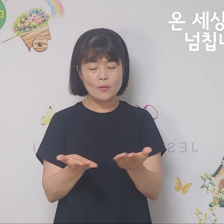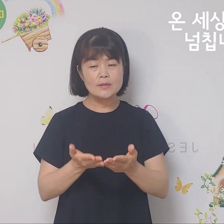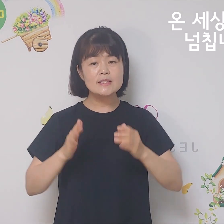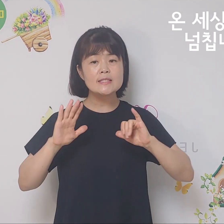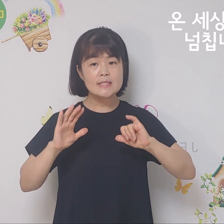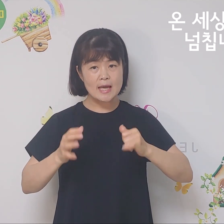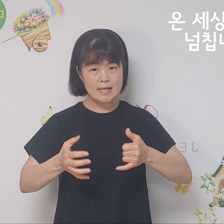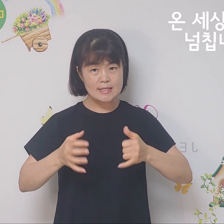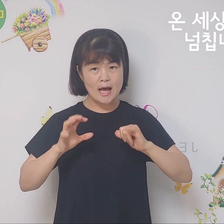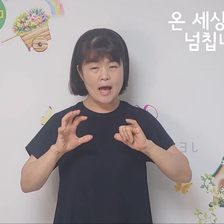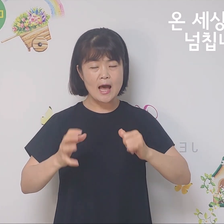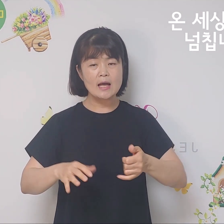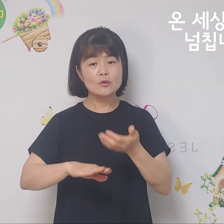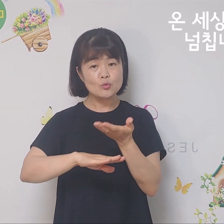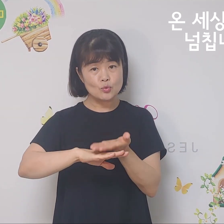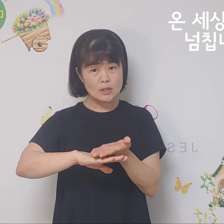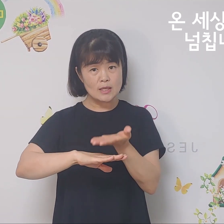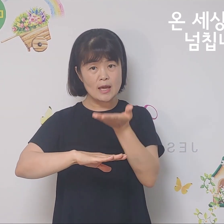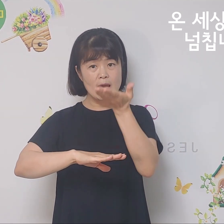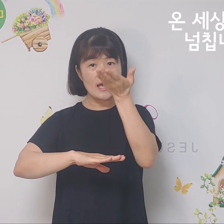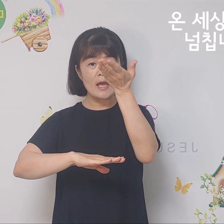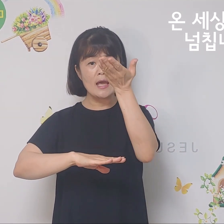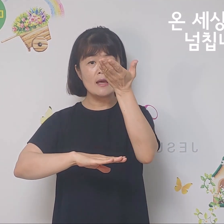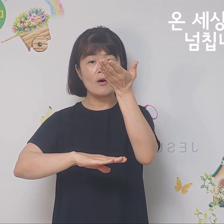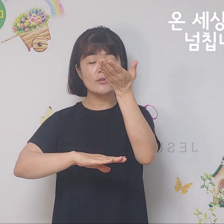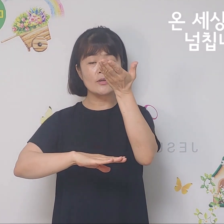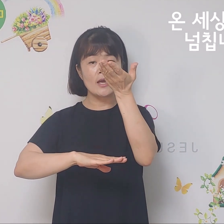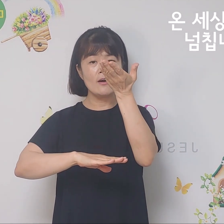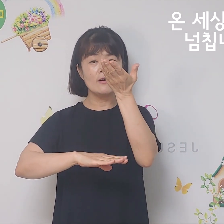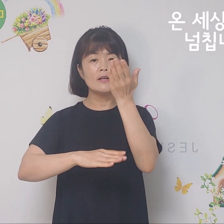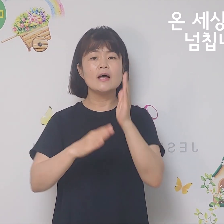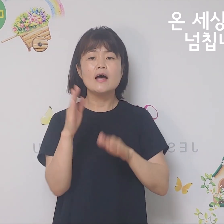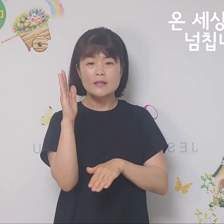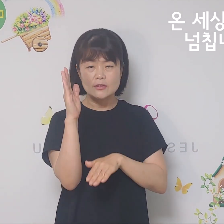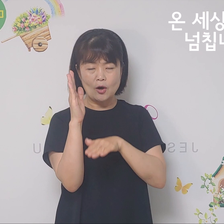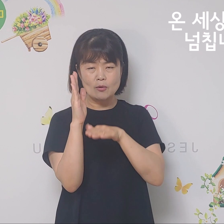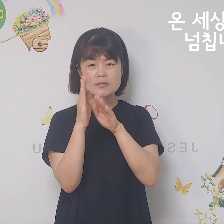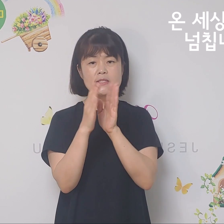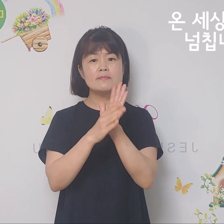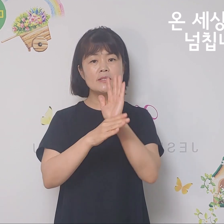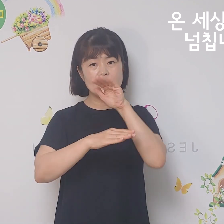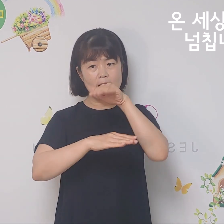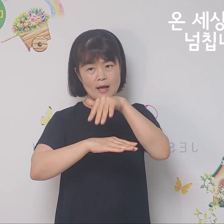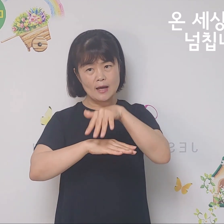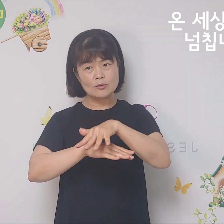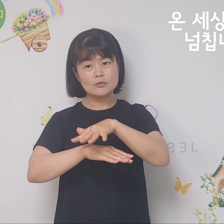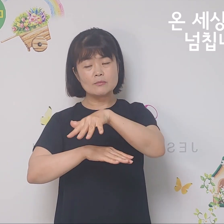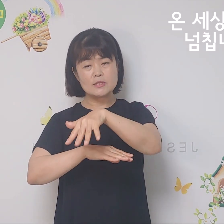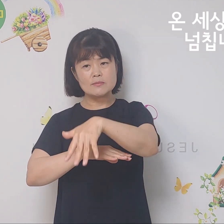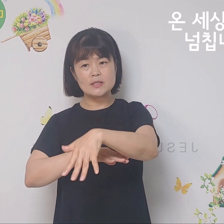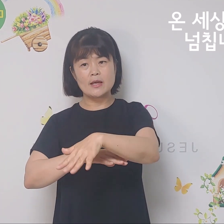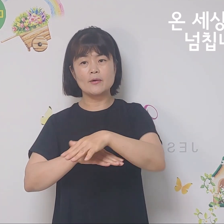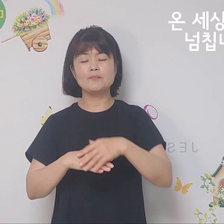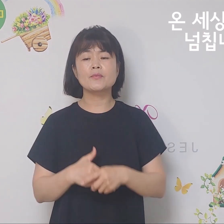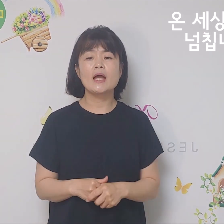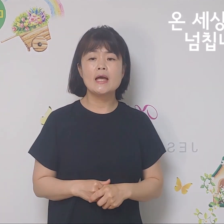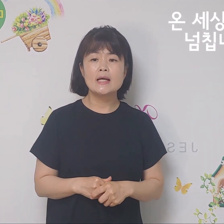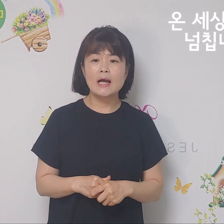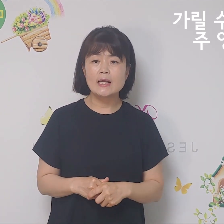온 세상 위에 어떻게 해요? 넘칩니다. 하고 넘치면 돼요. 가릴